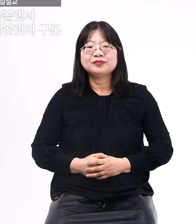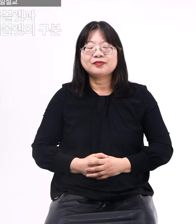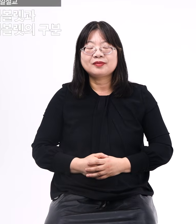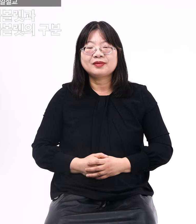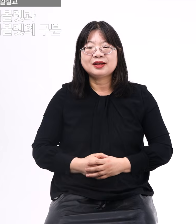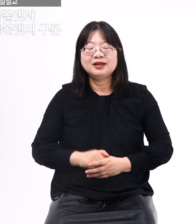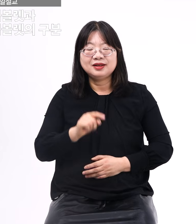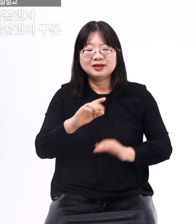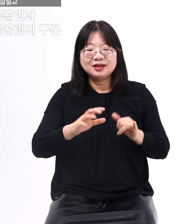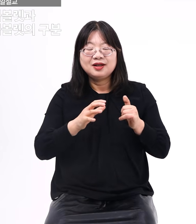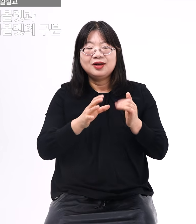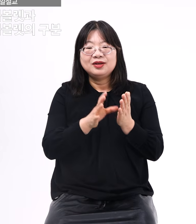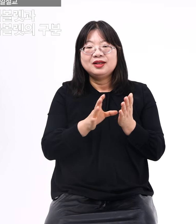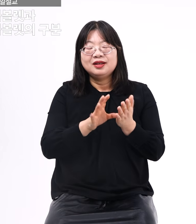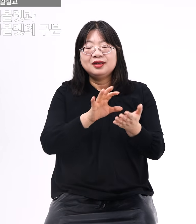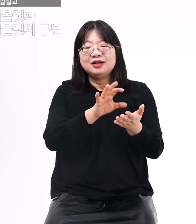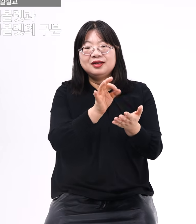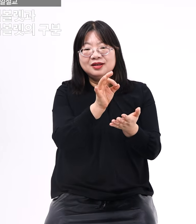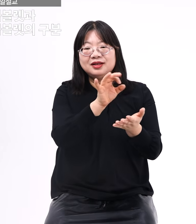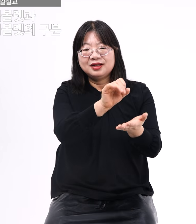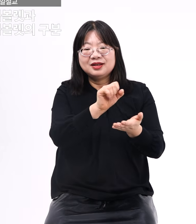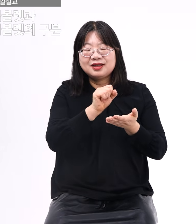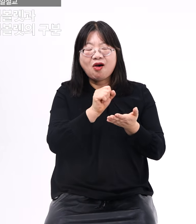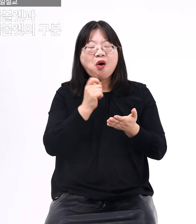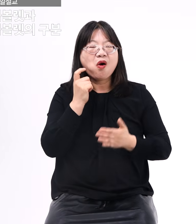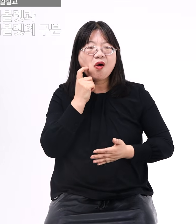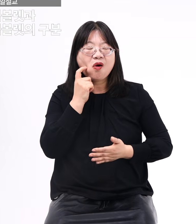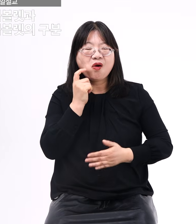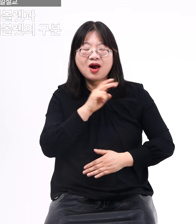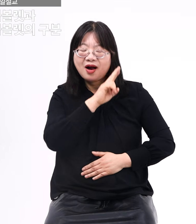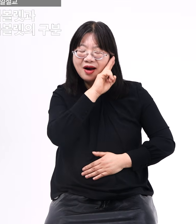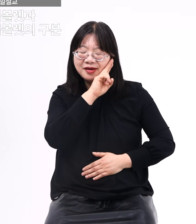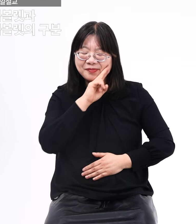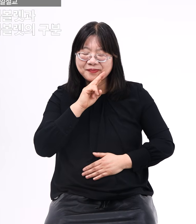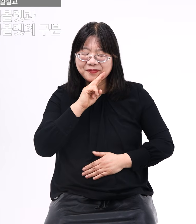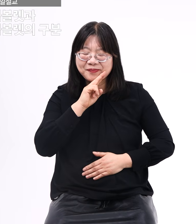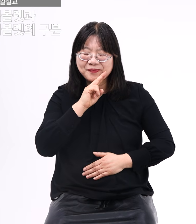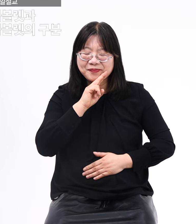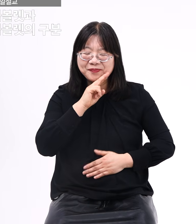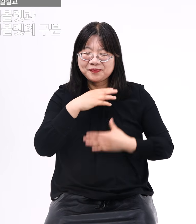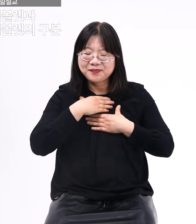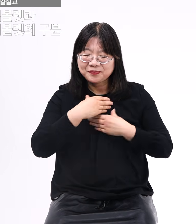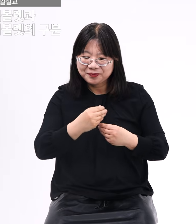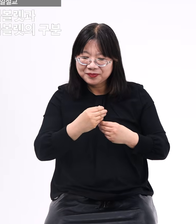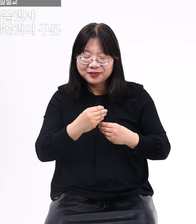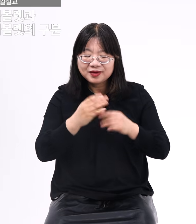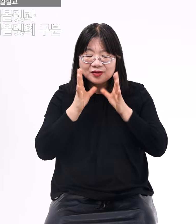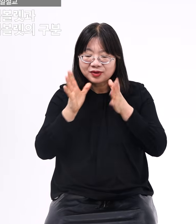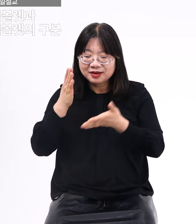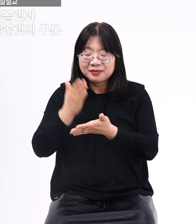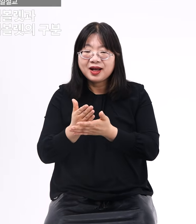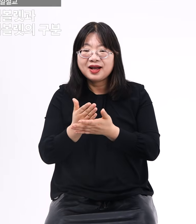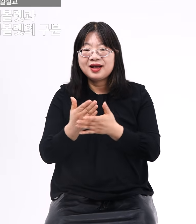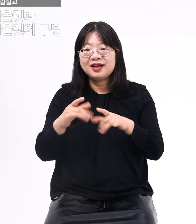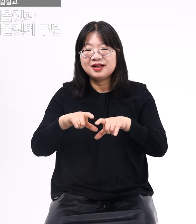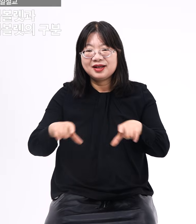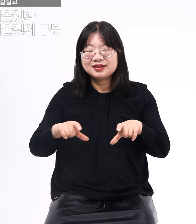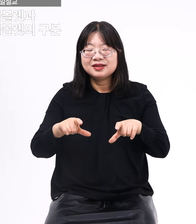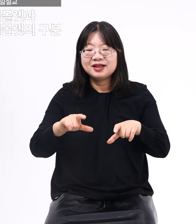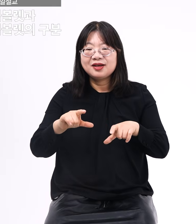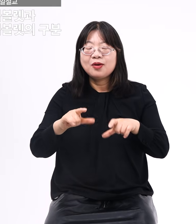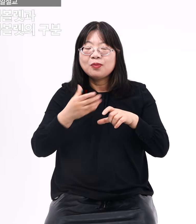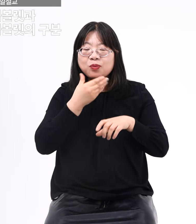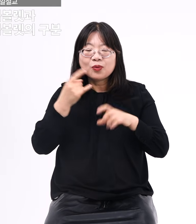이 땅 물질이 가져다주는 거짓 평안에 속지 마시고 일상이라는 선교지에서